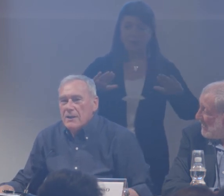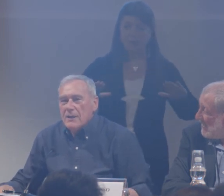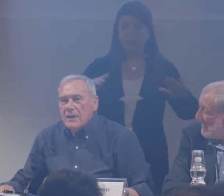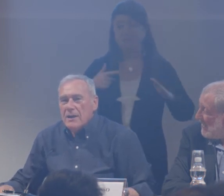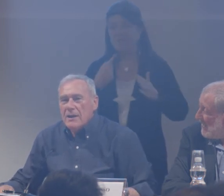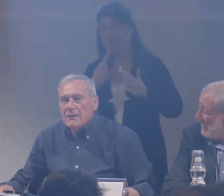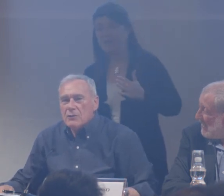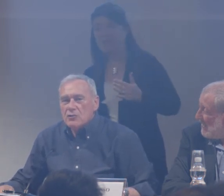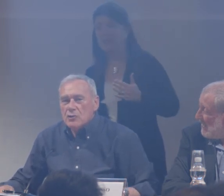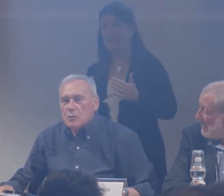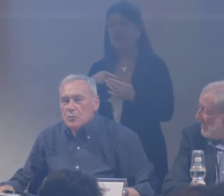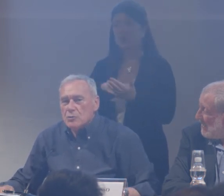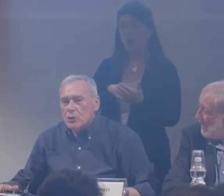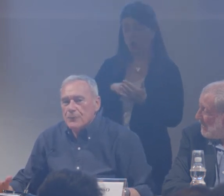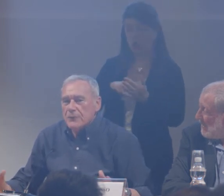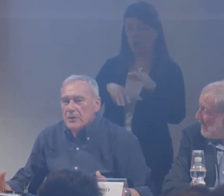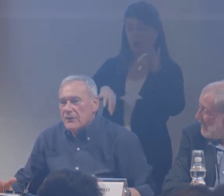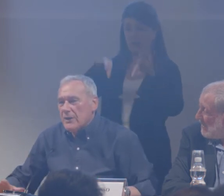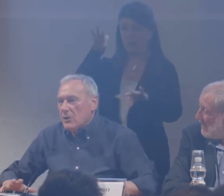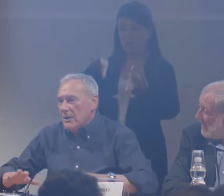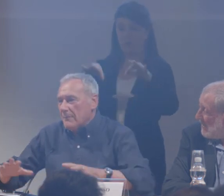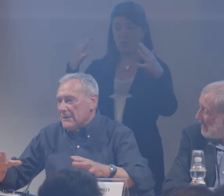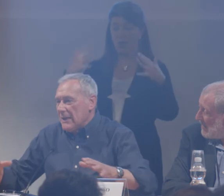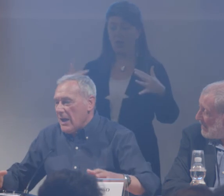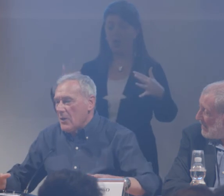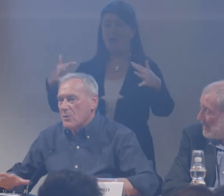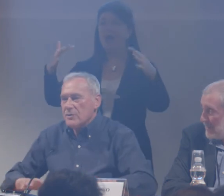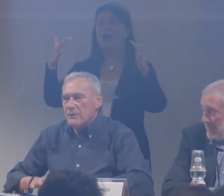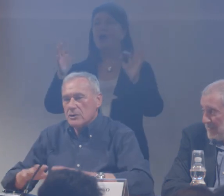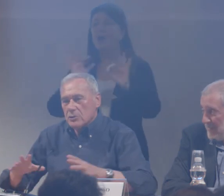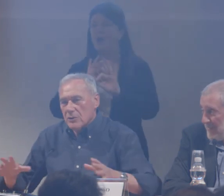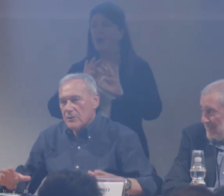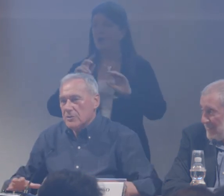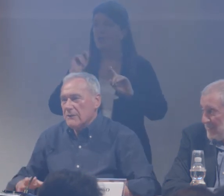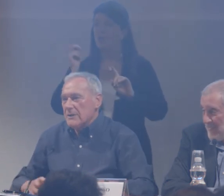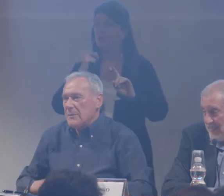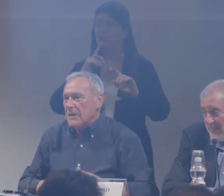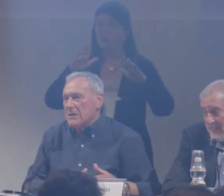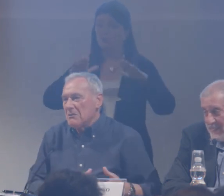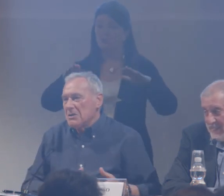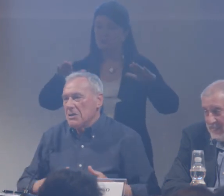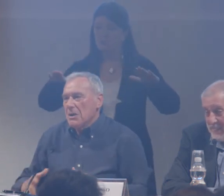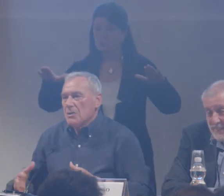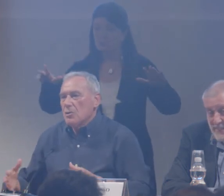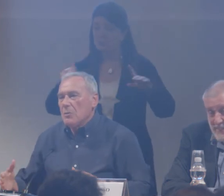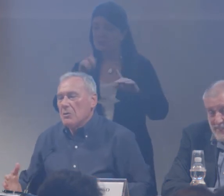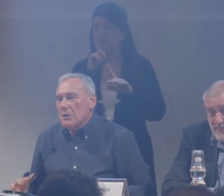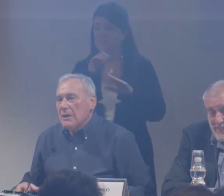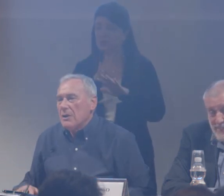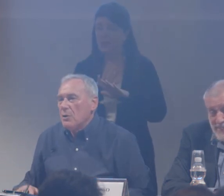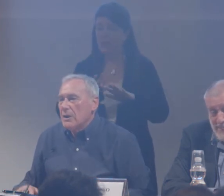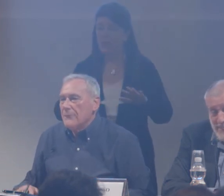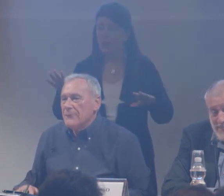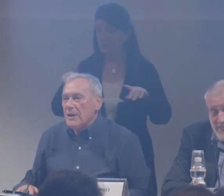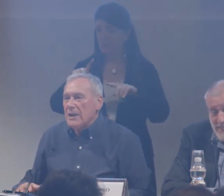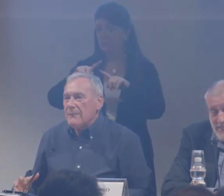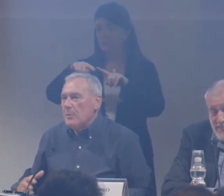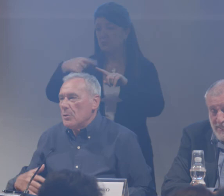l'udienza, e arrivato a un certo punto si erano calmate le acque, ci avevano detto che si poteva riprendere, quindi dopo qualche